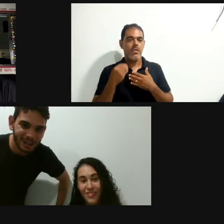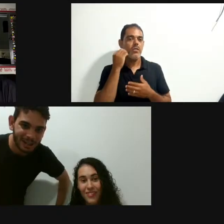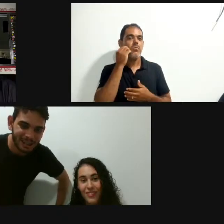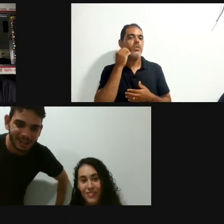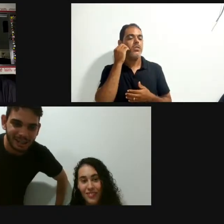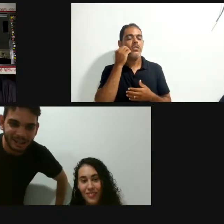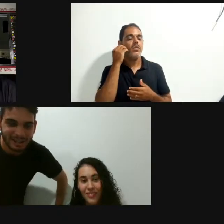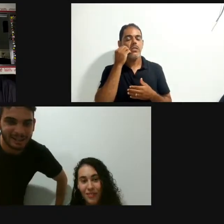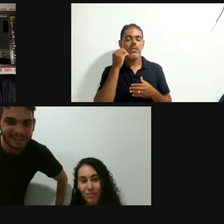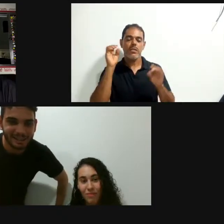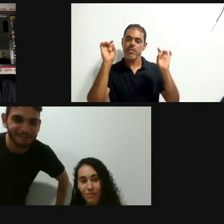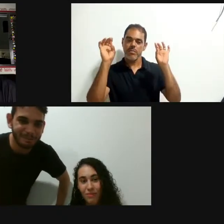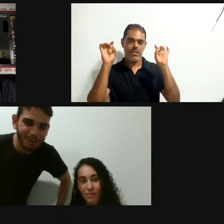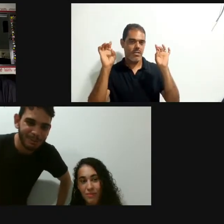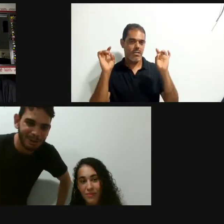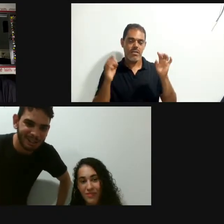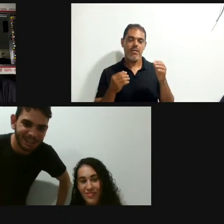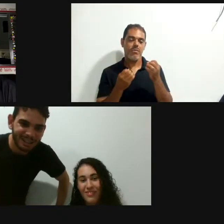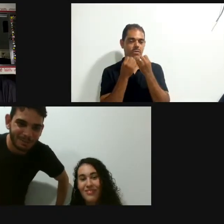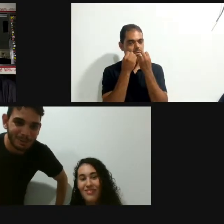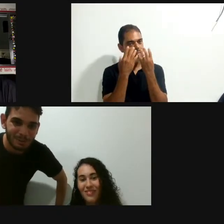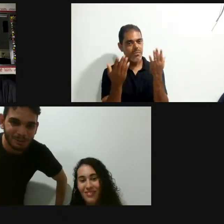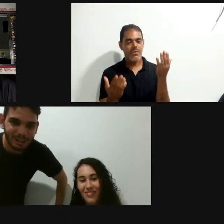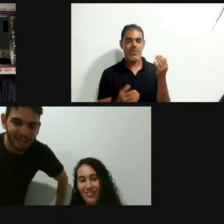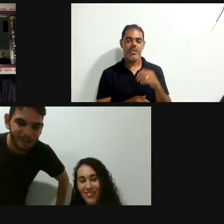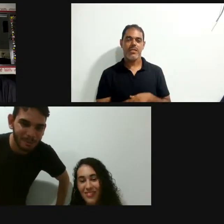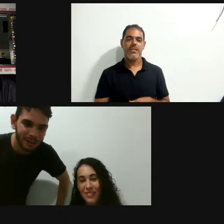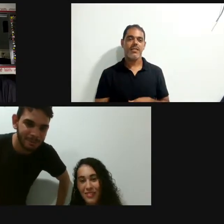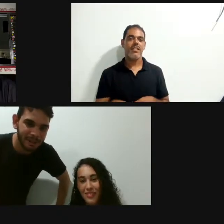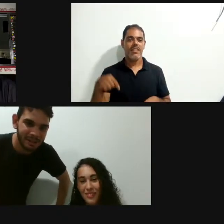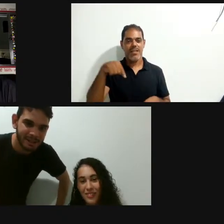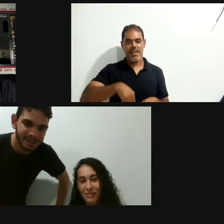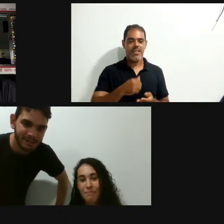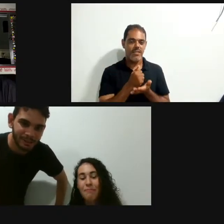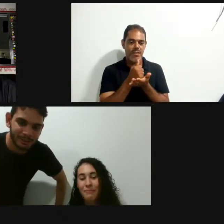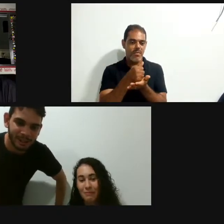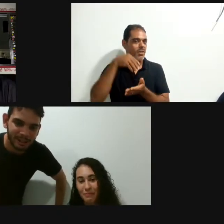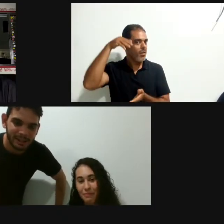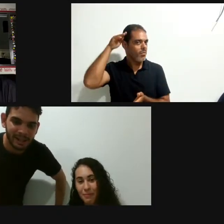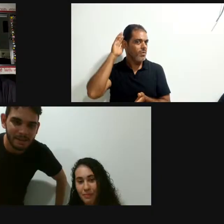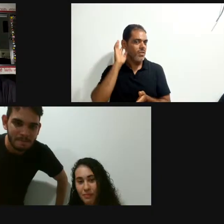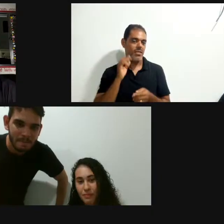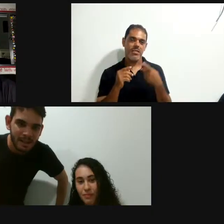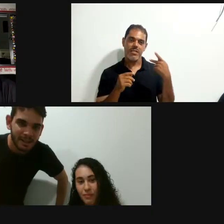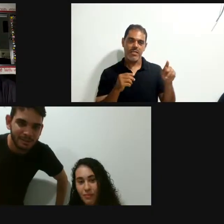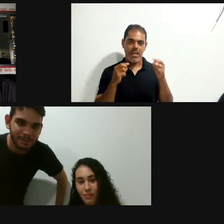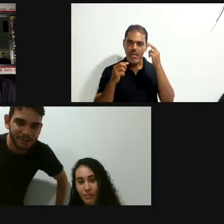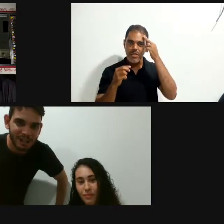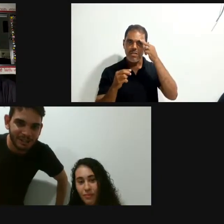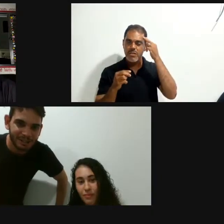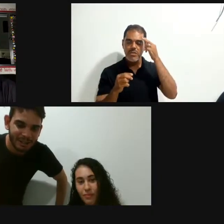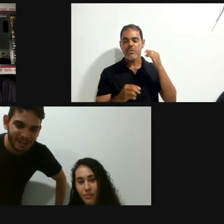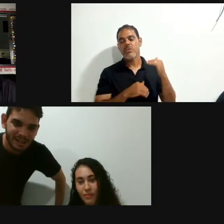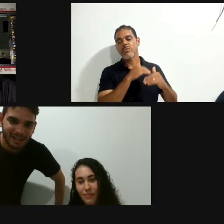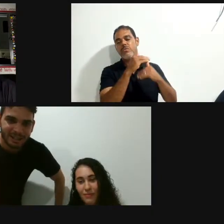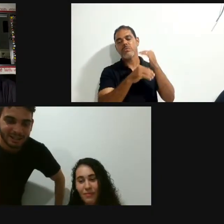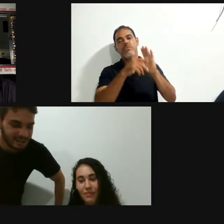única. Que é isso, Muito coitado bom. de mim. Muito bom estar aqui apoiando esse sonho que ela tem, nesse